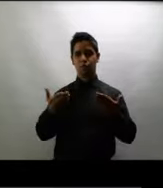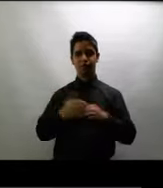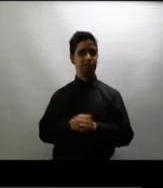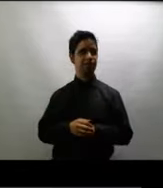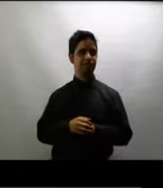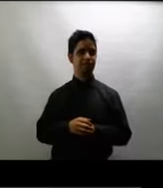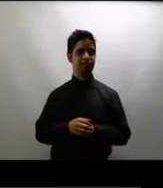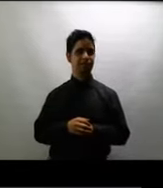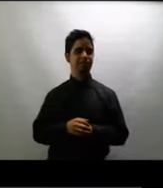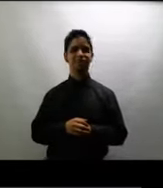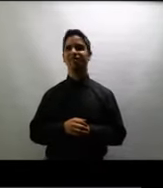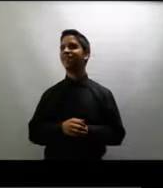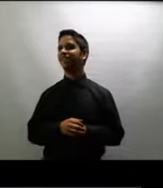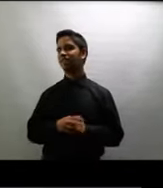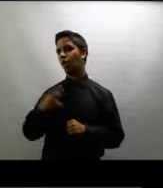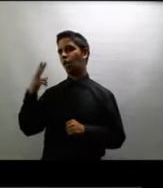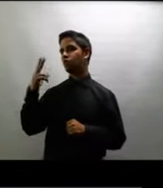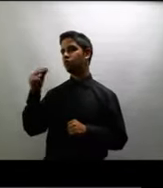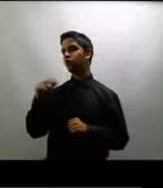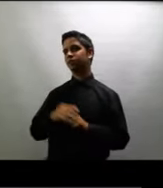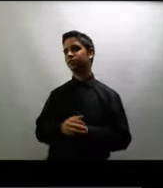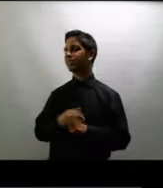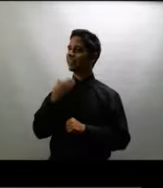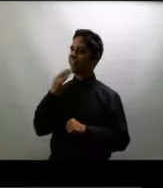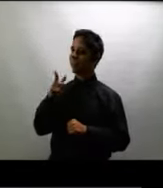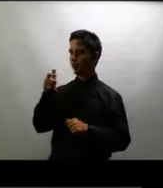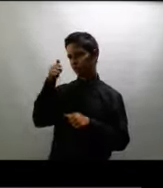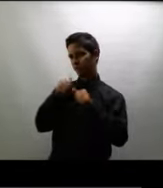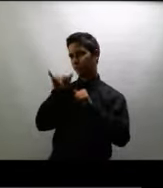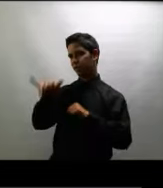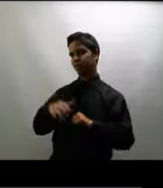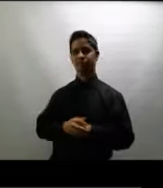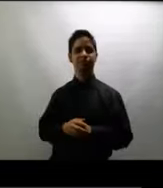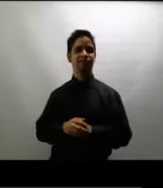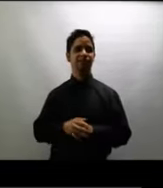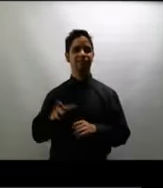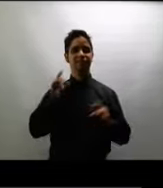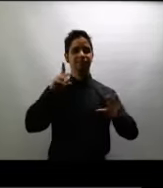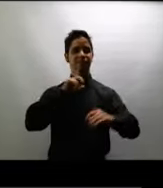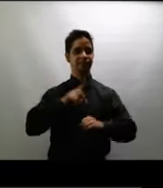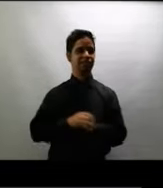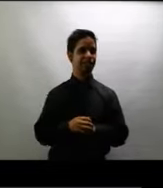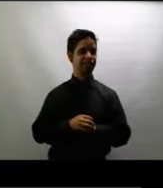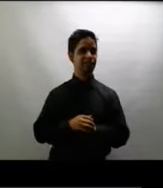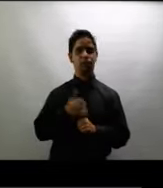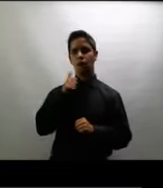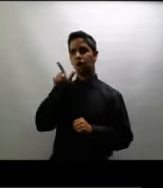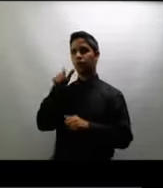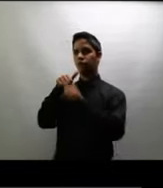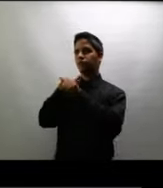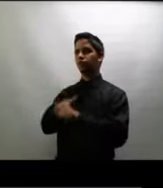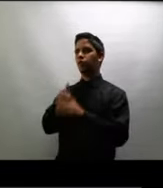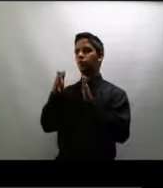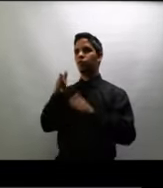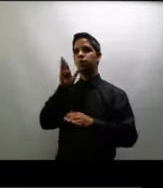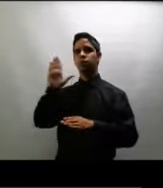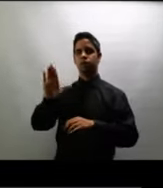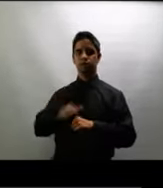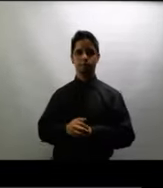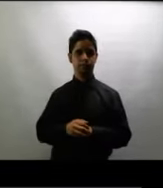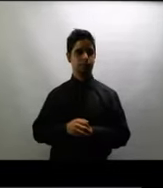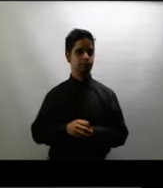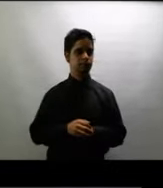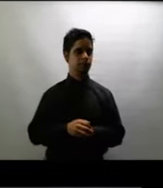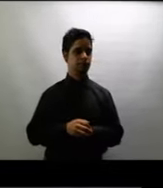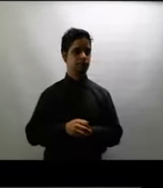Gracias, Joselo, por recordármelo. Qué no, poca vergüenza, Ah, ok, muy bien. Soy seguidor de ella. Mira, sí. Y en una nota pues un poco yo